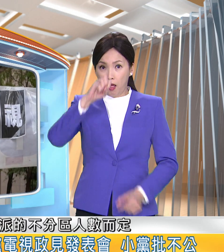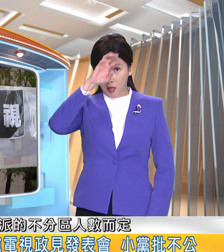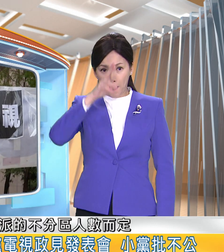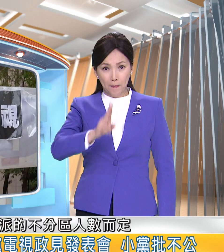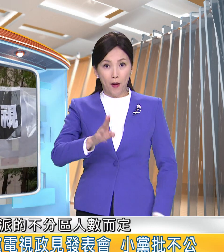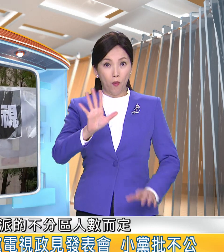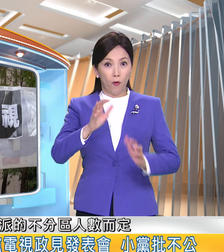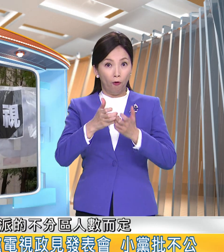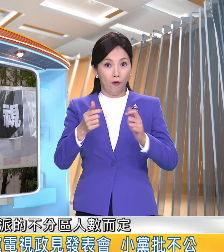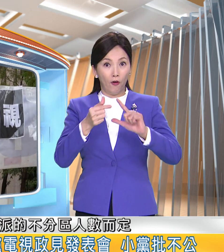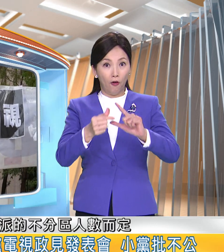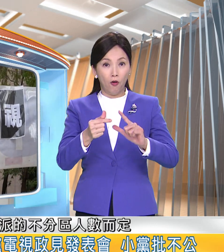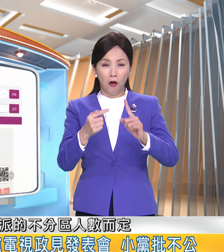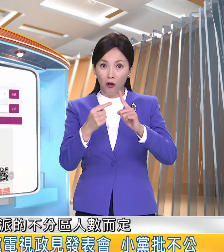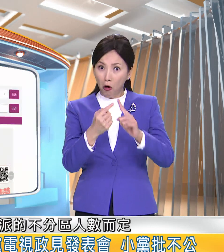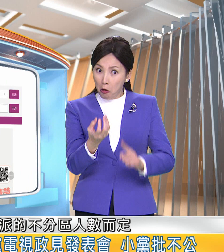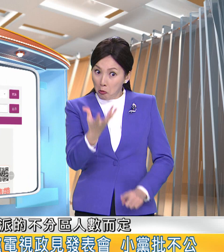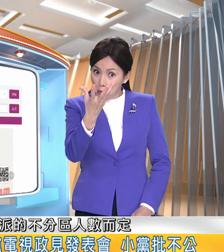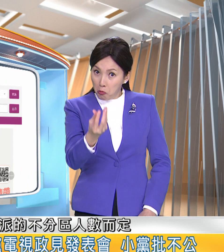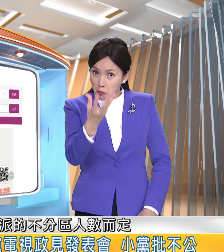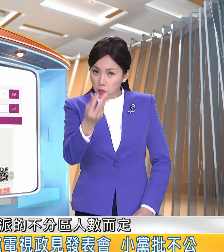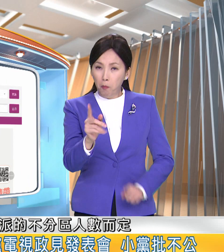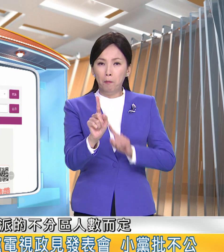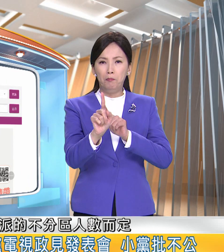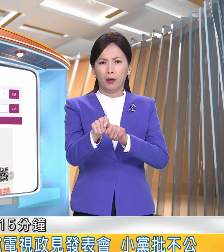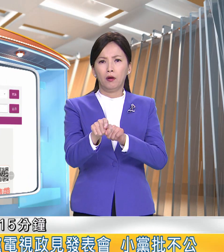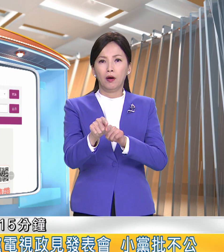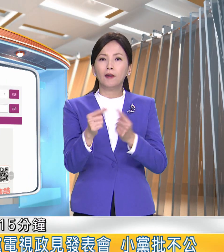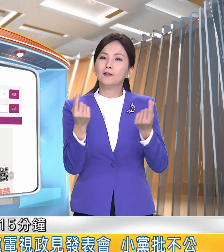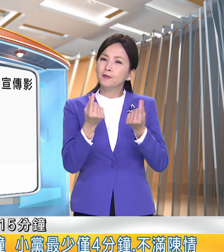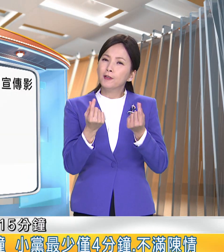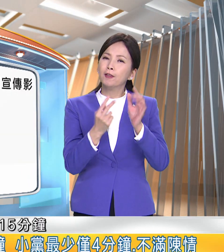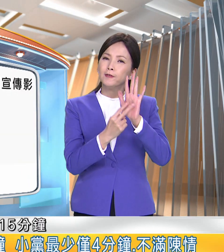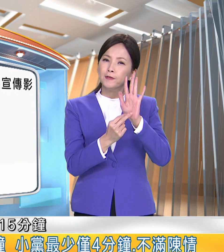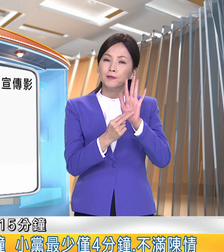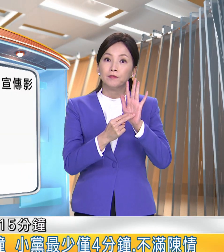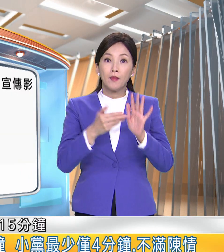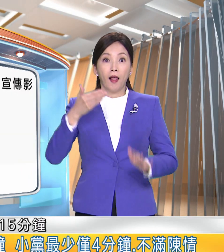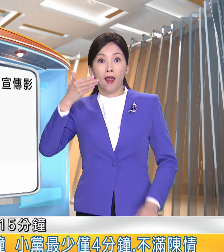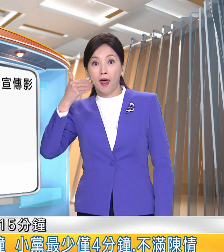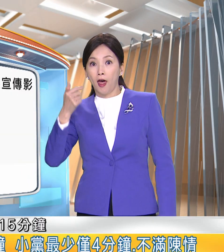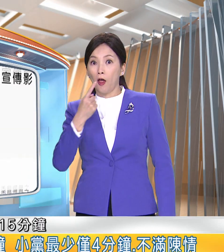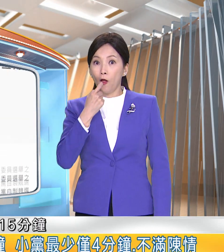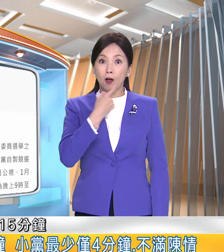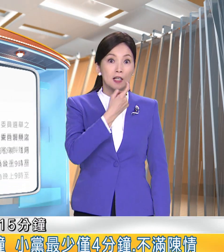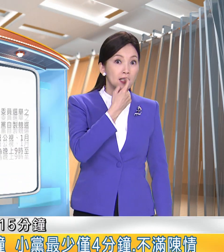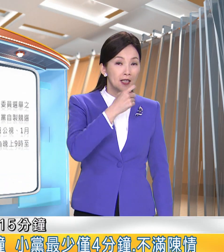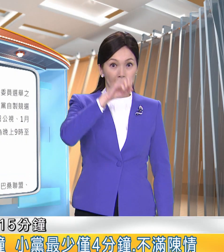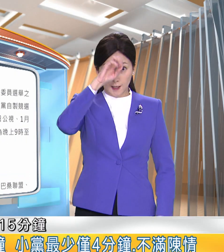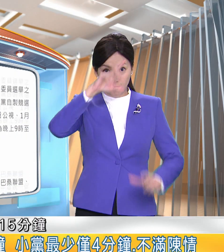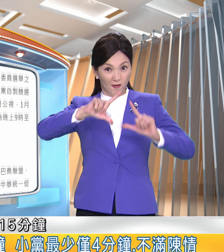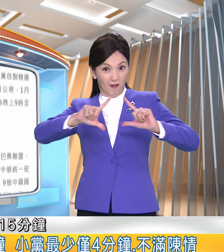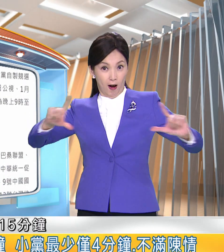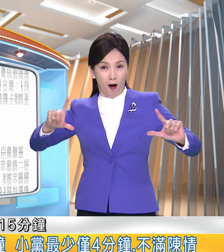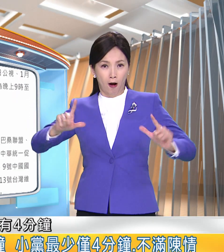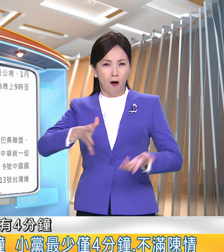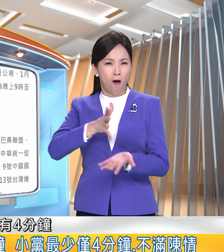推派的不分区人数而定。蓝绿白大党有15分钟，而小